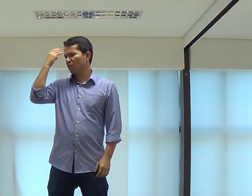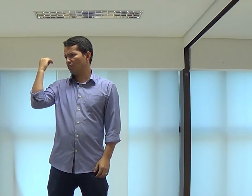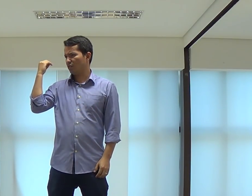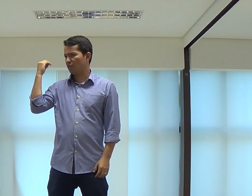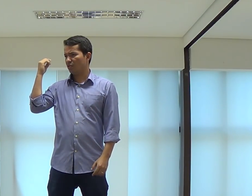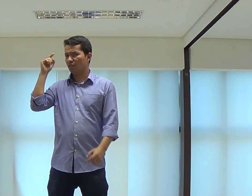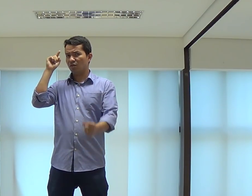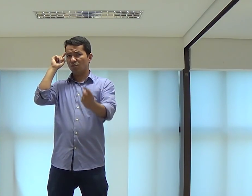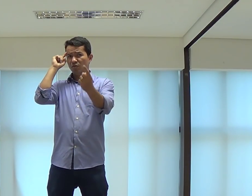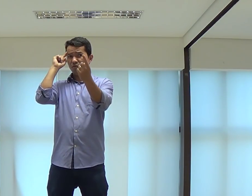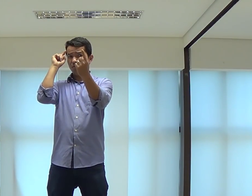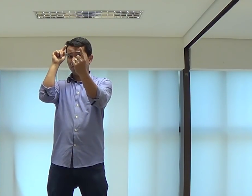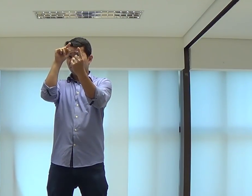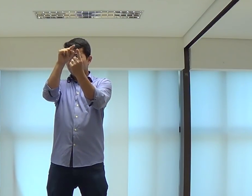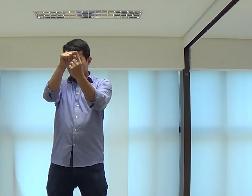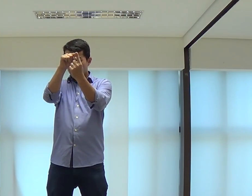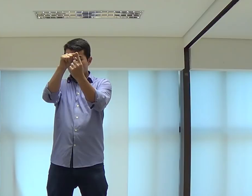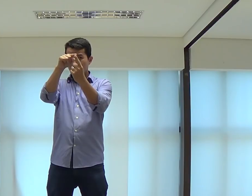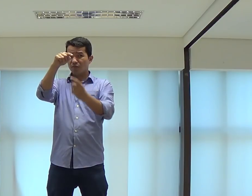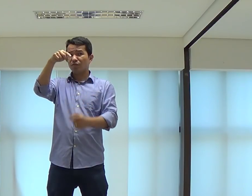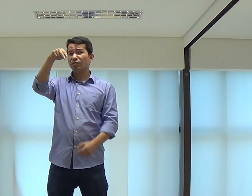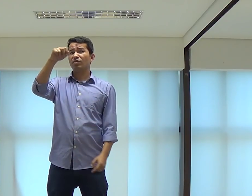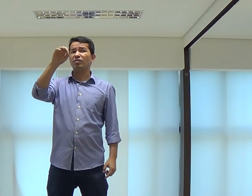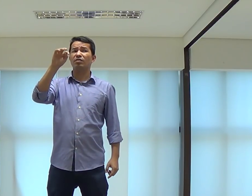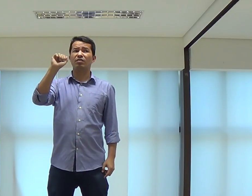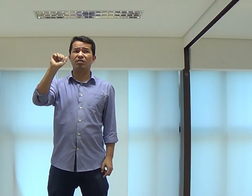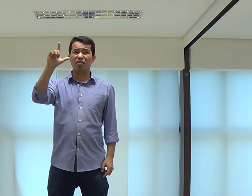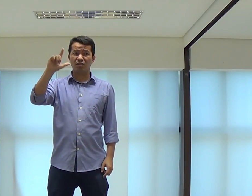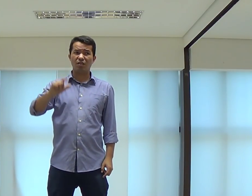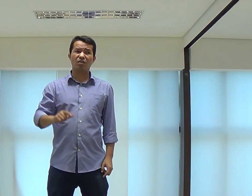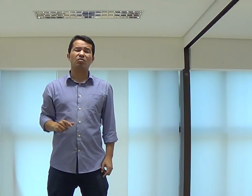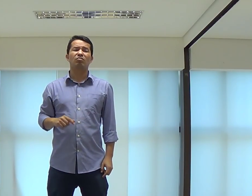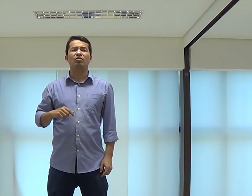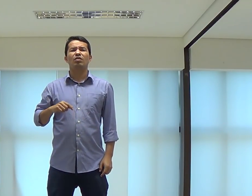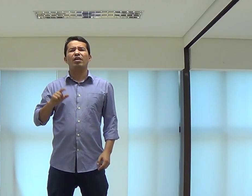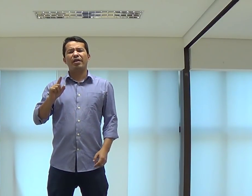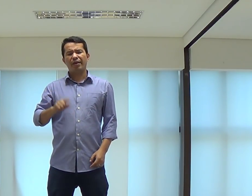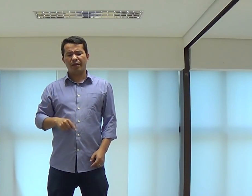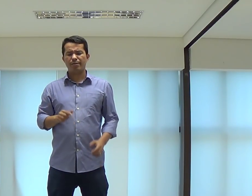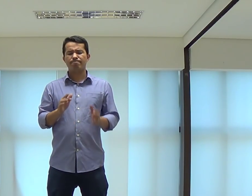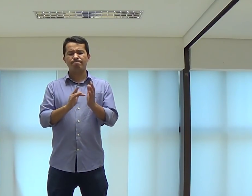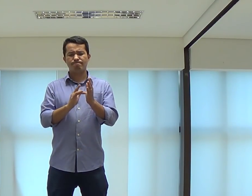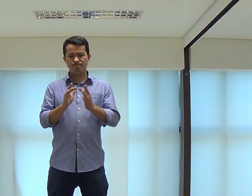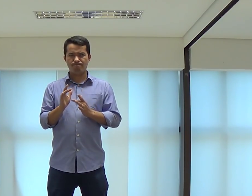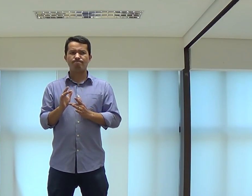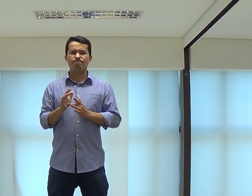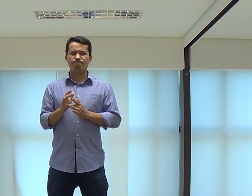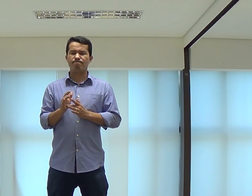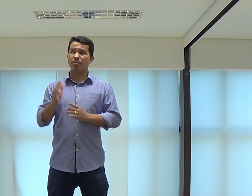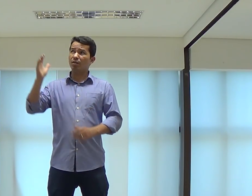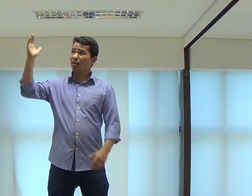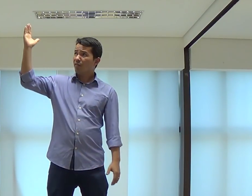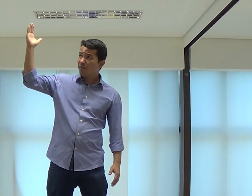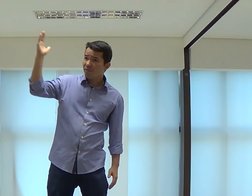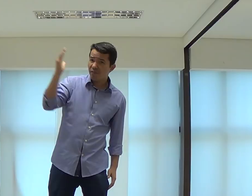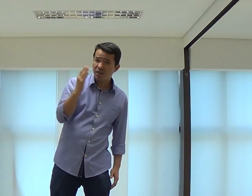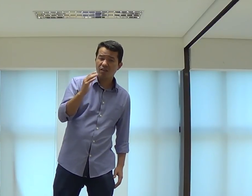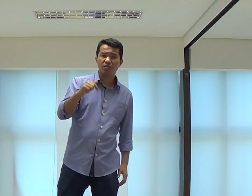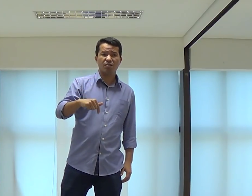não se esqueça disso. Não se esqueça do propósito do Natal. que é Jesus, que